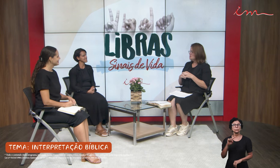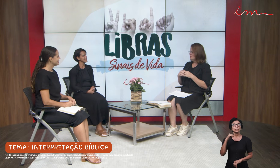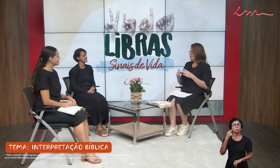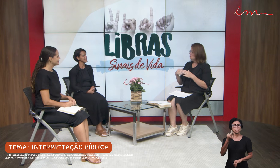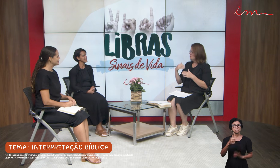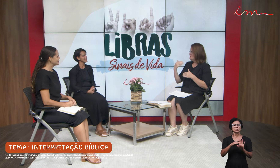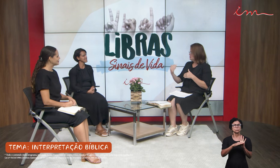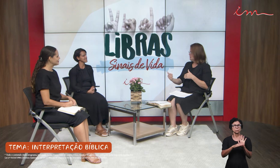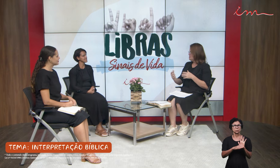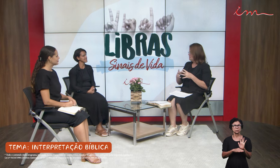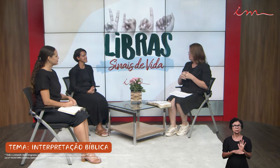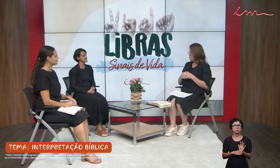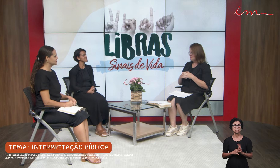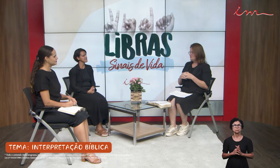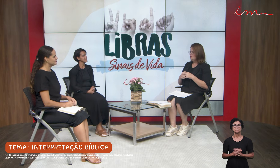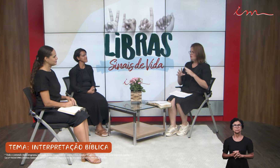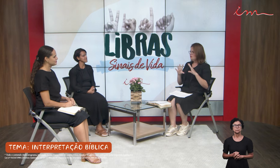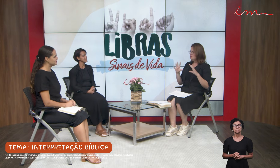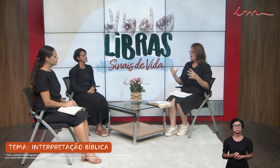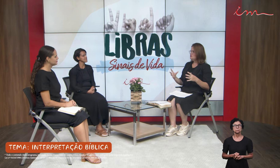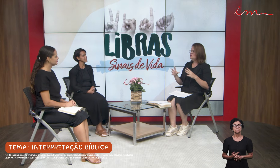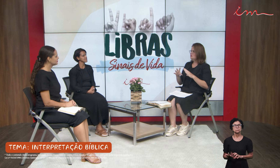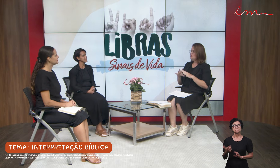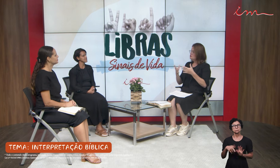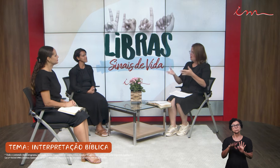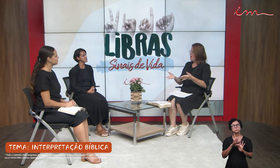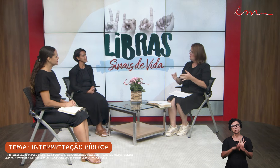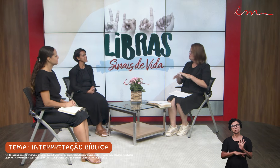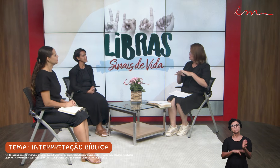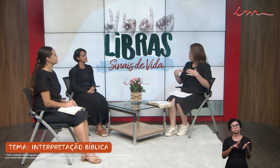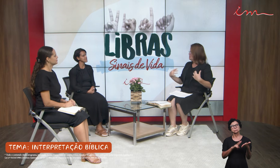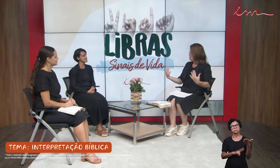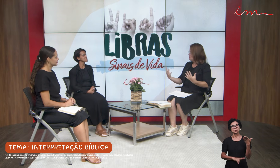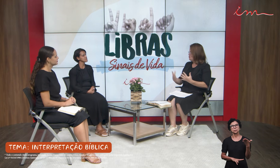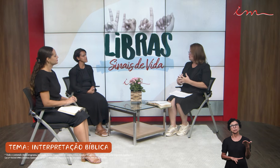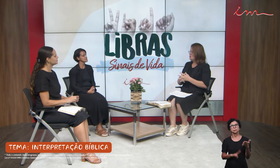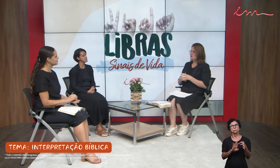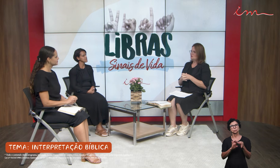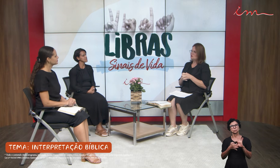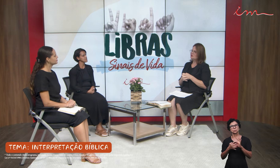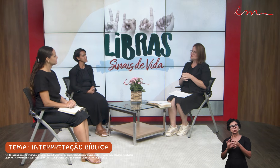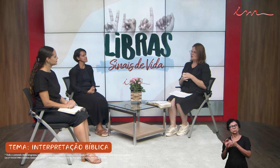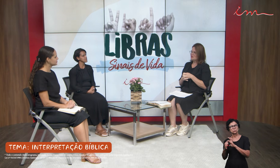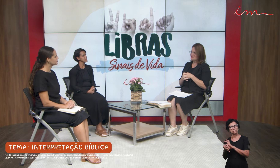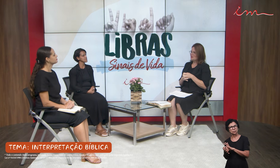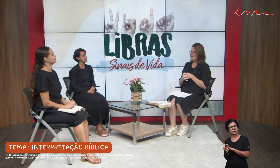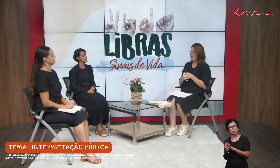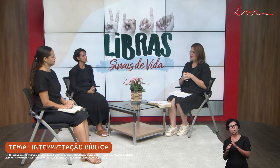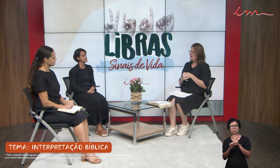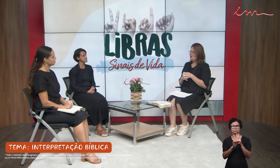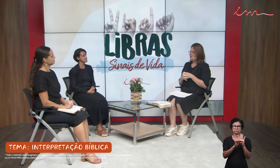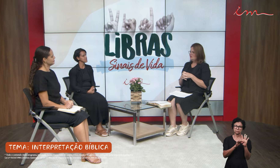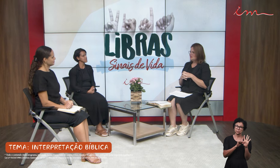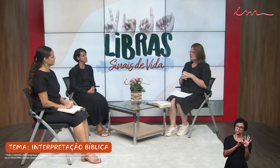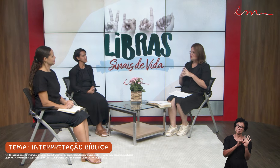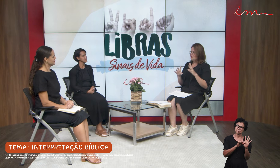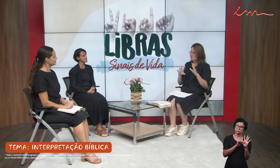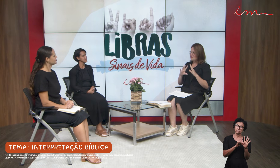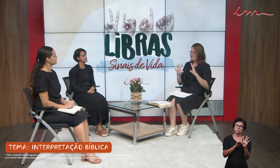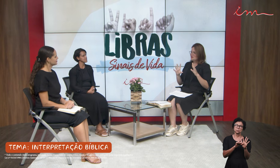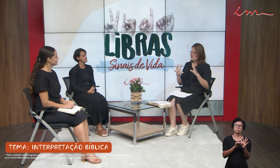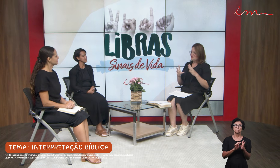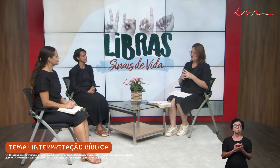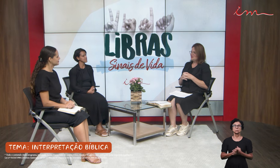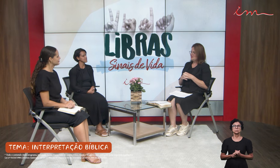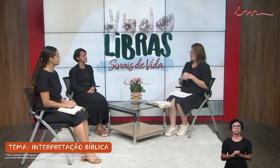Mas vamos tentar no próximo ver um texto de Rabi para a gente trazer uma contextualização aí, um versículo a